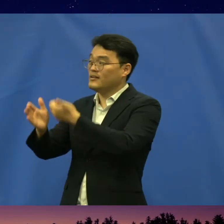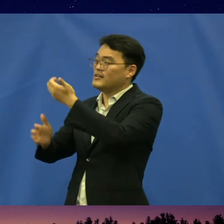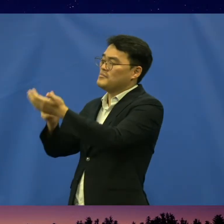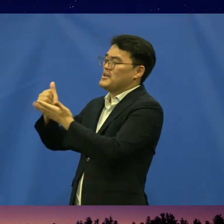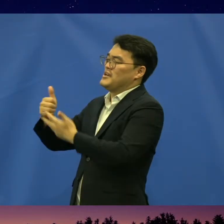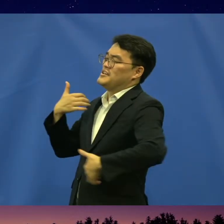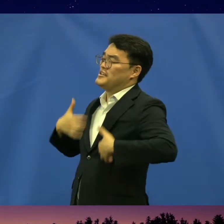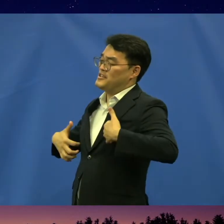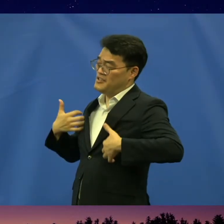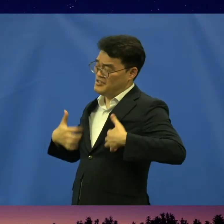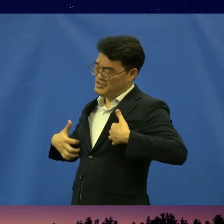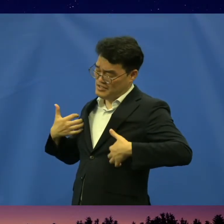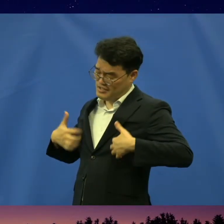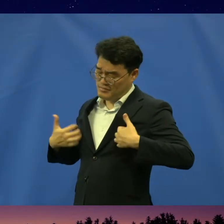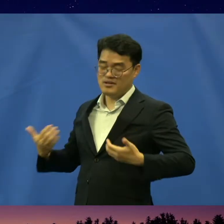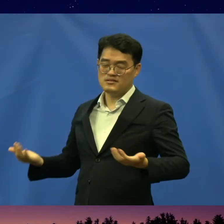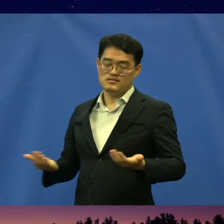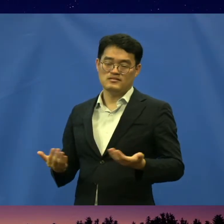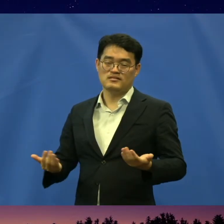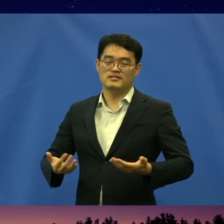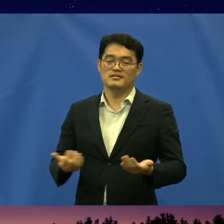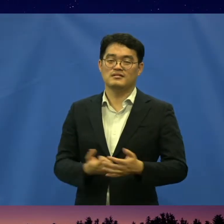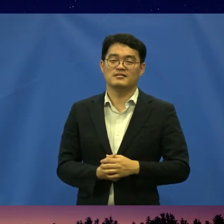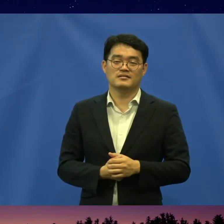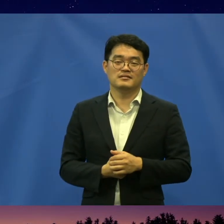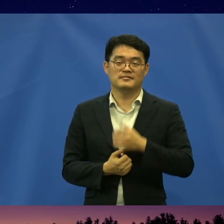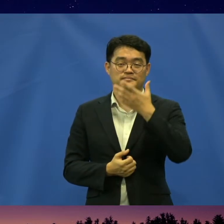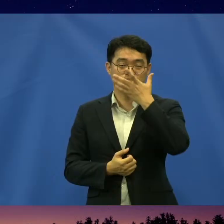하는 겁니다.